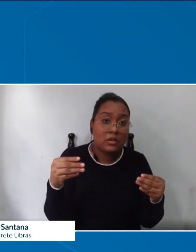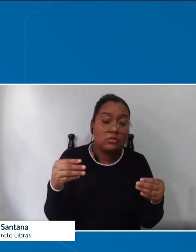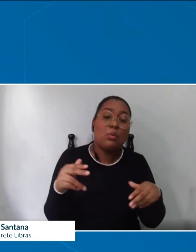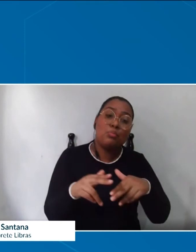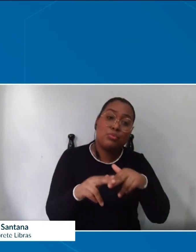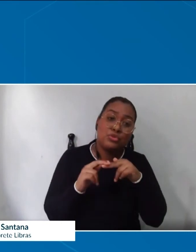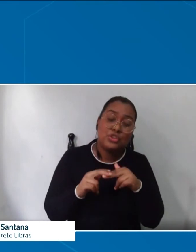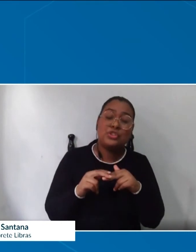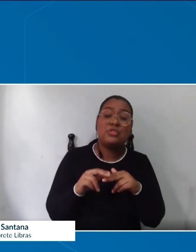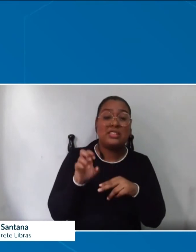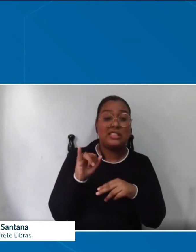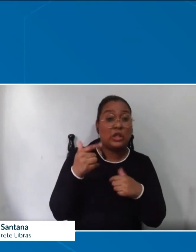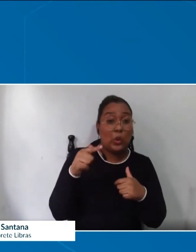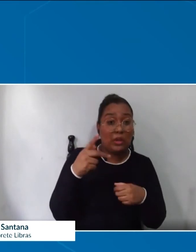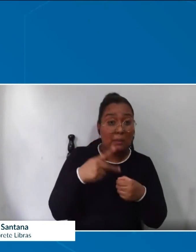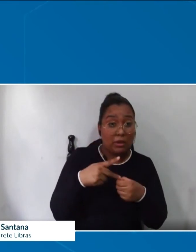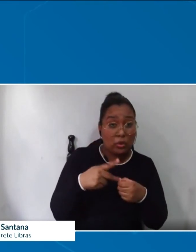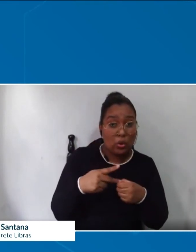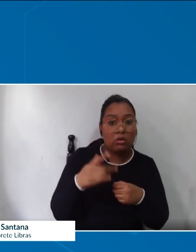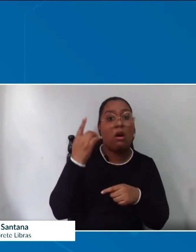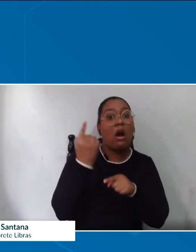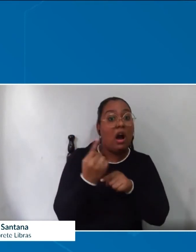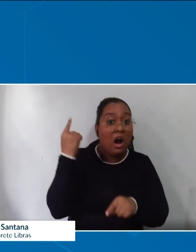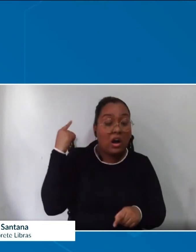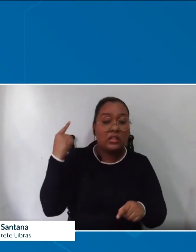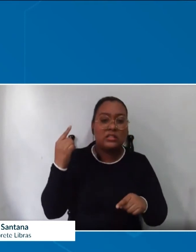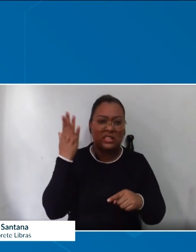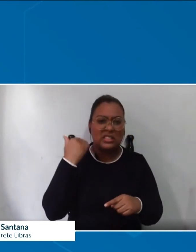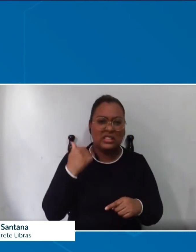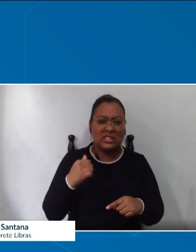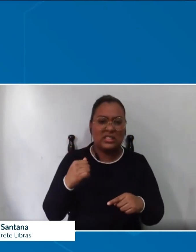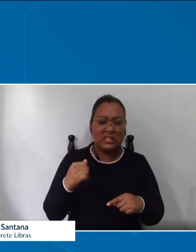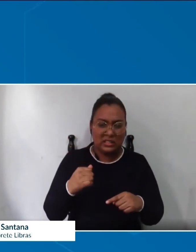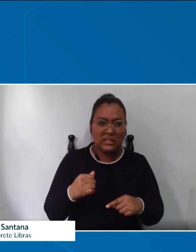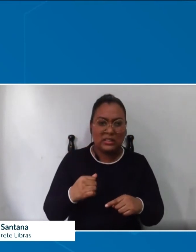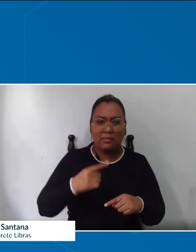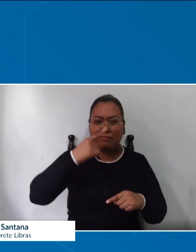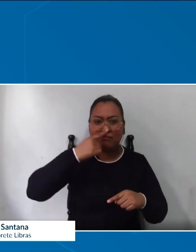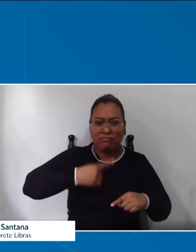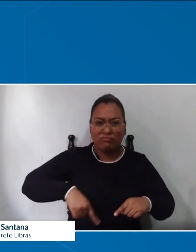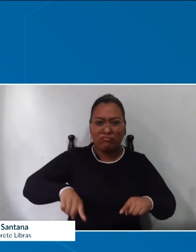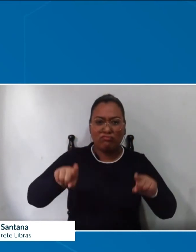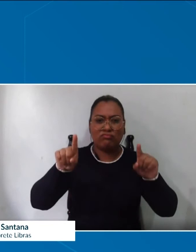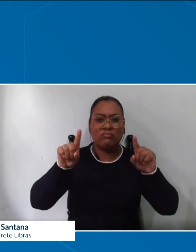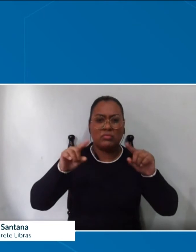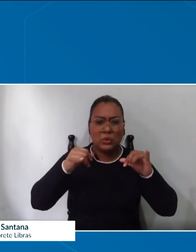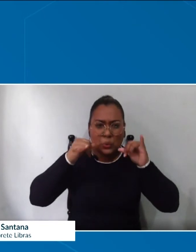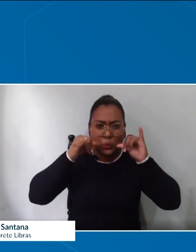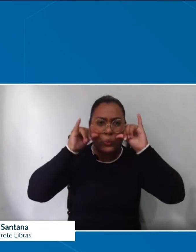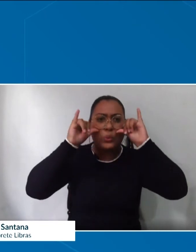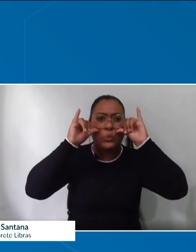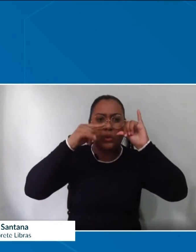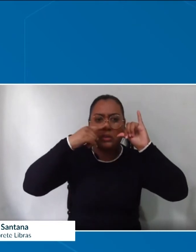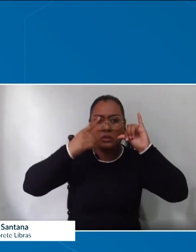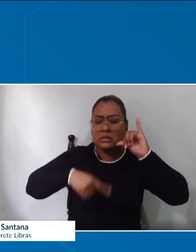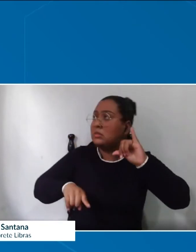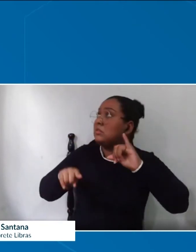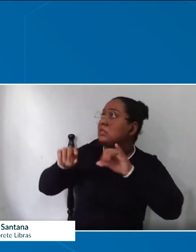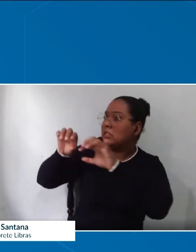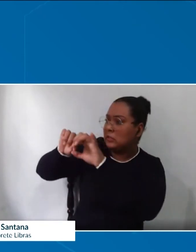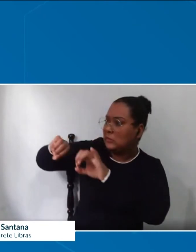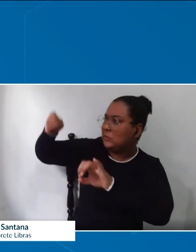Terra. Porque os elefantes eram mortos antigamente para retirada das presas, né, do marfim, para poder produzir bolas de